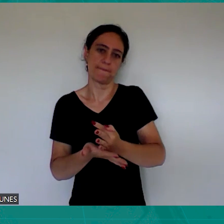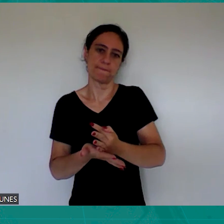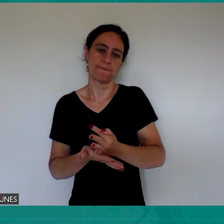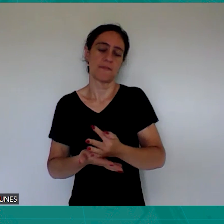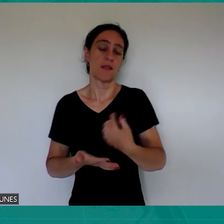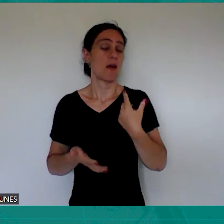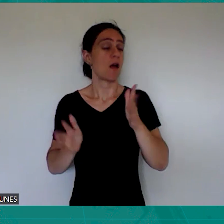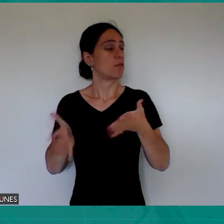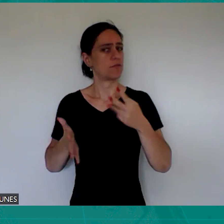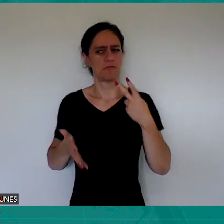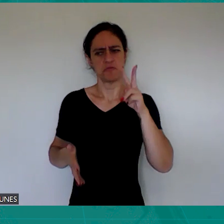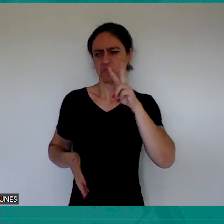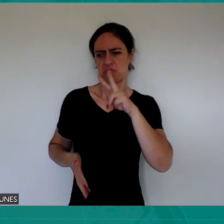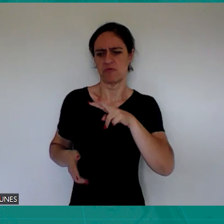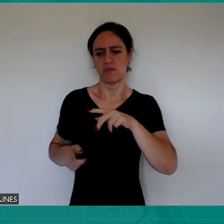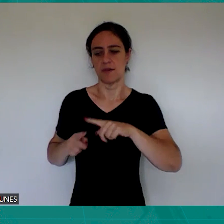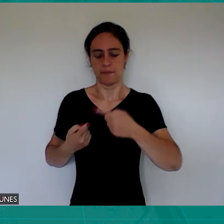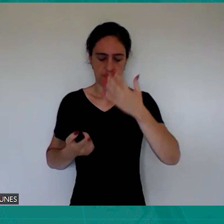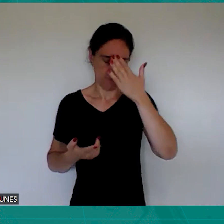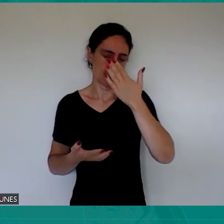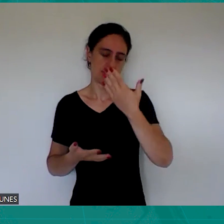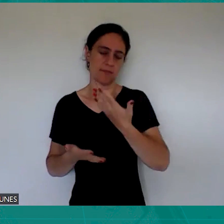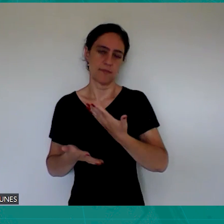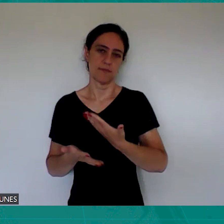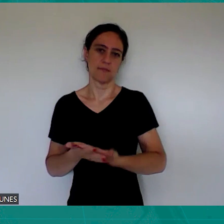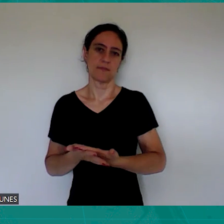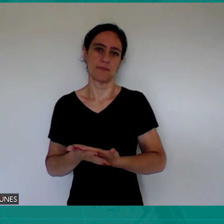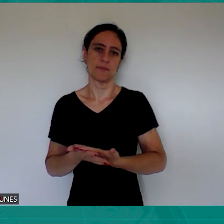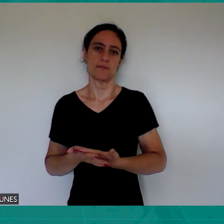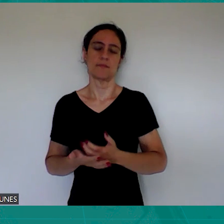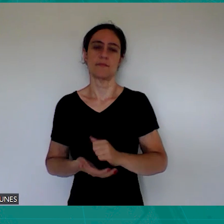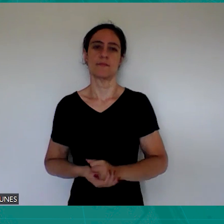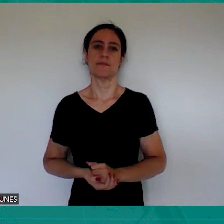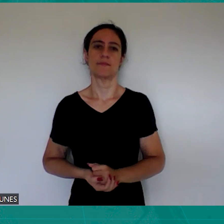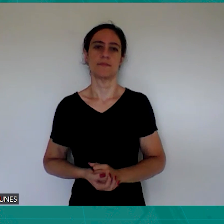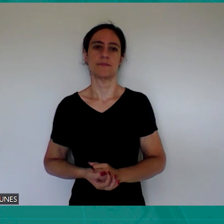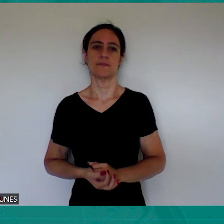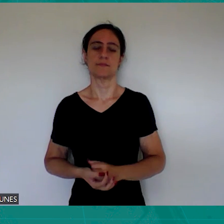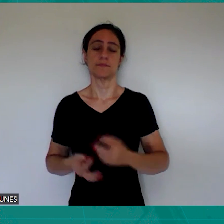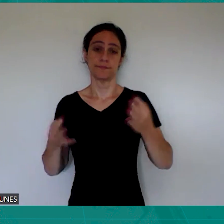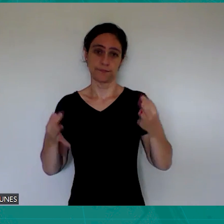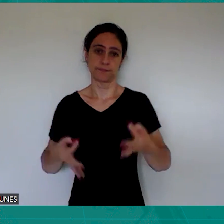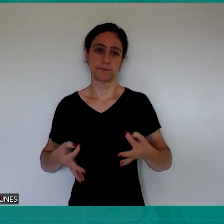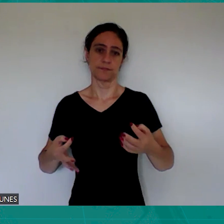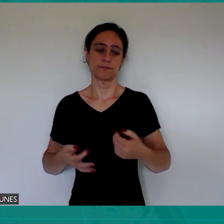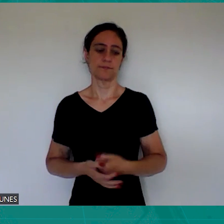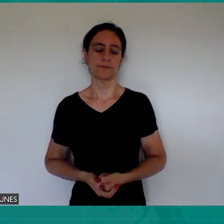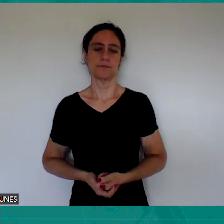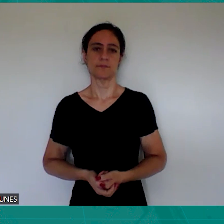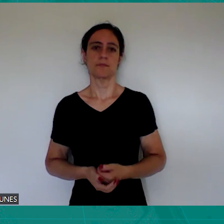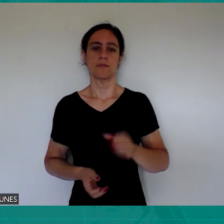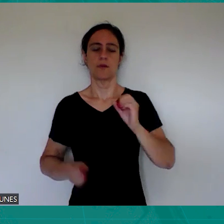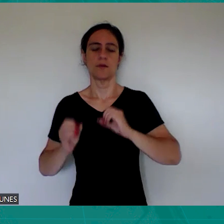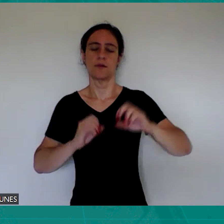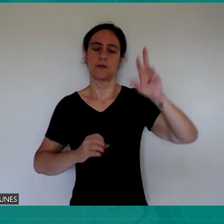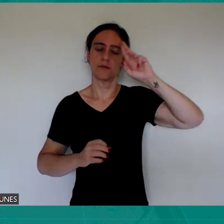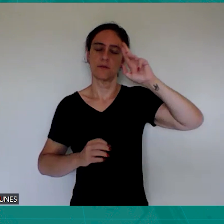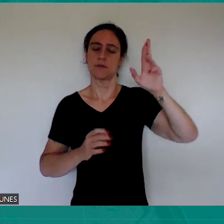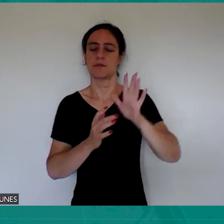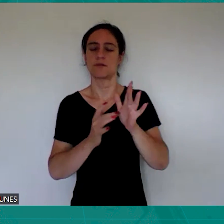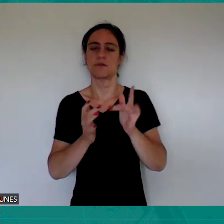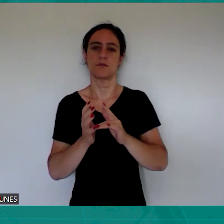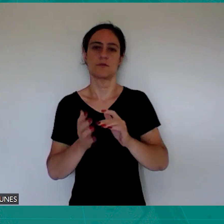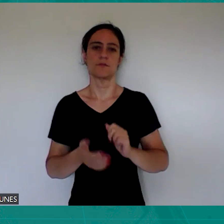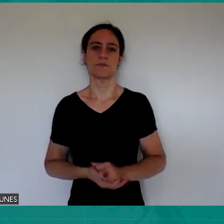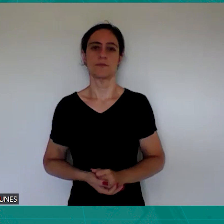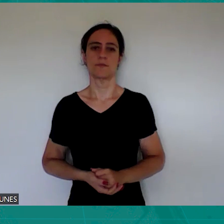crendo, e nós amamos ao Senhor, certo ou não? Ó Senhor Jesus. Por isso,